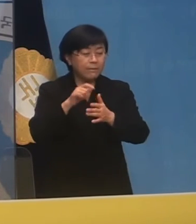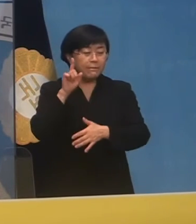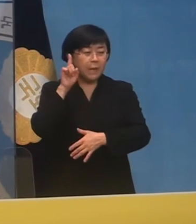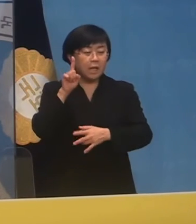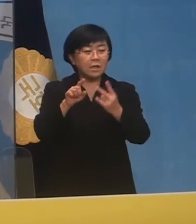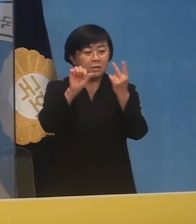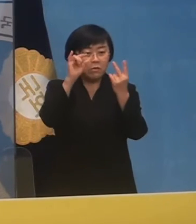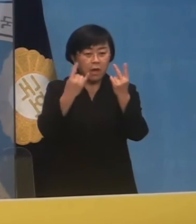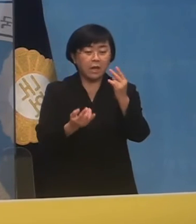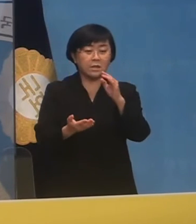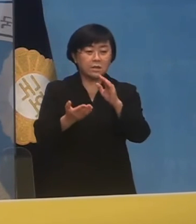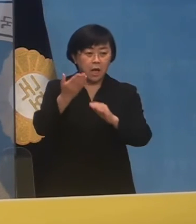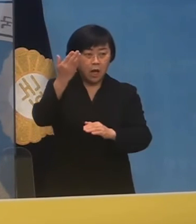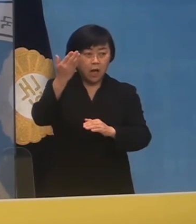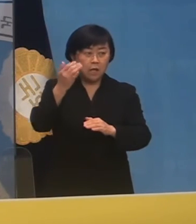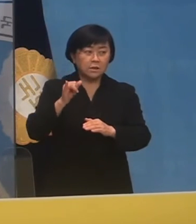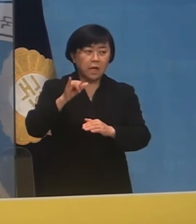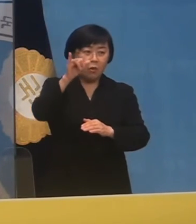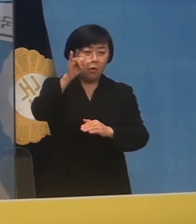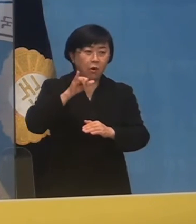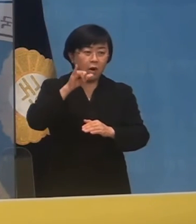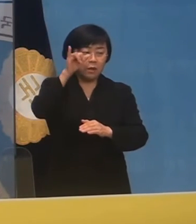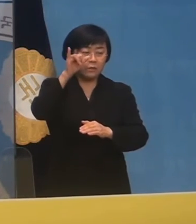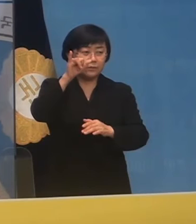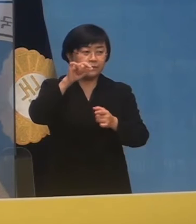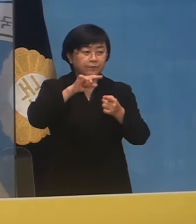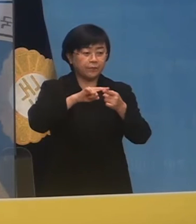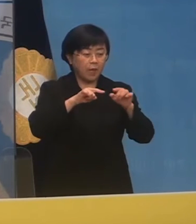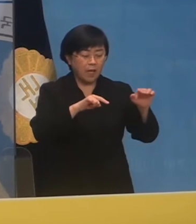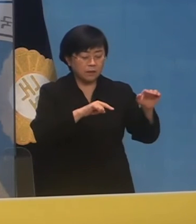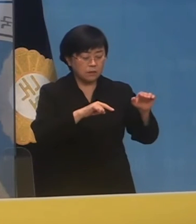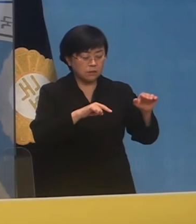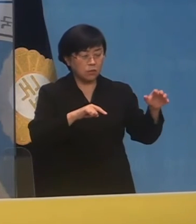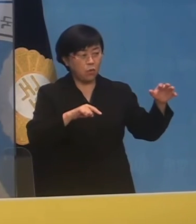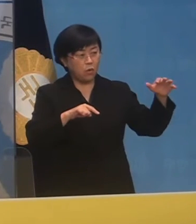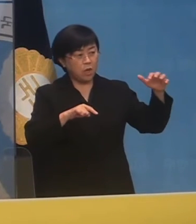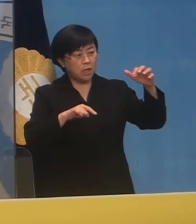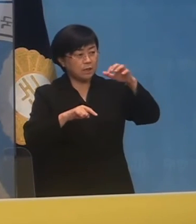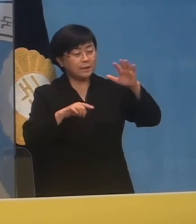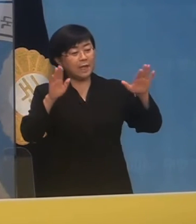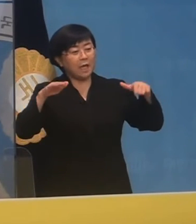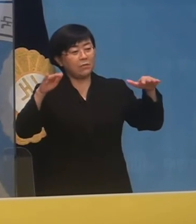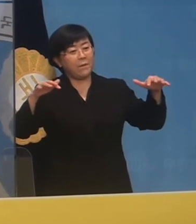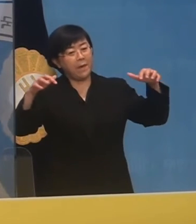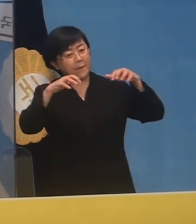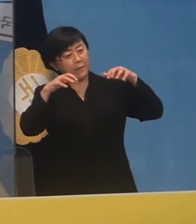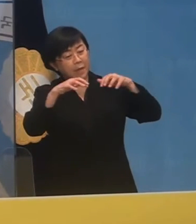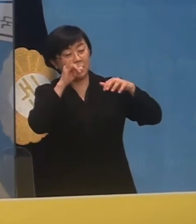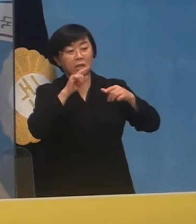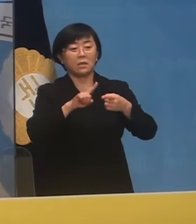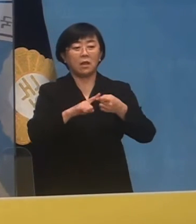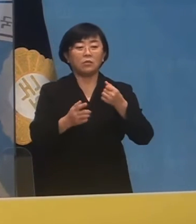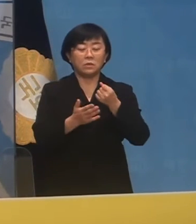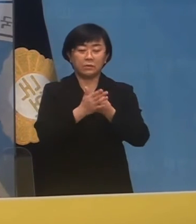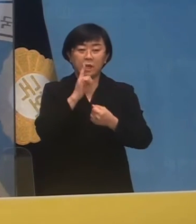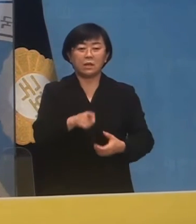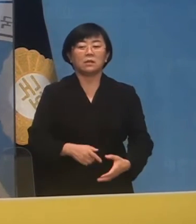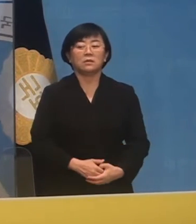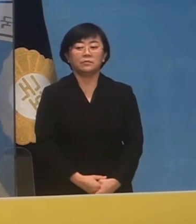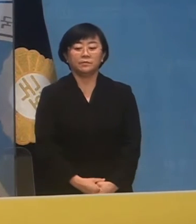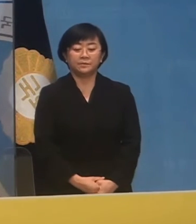이상 항공을 횡단하는 민물 가마솥하고 항공기 조류 충돌 가능성이 상존하고